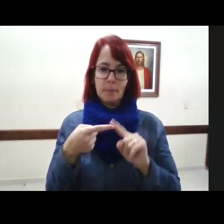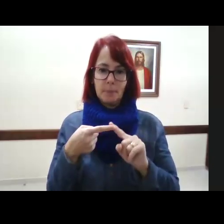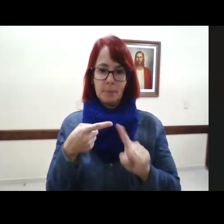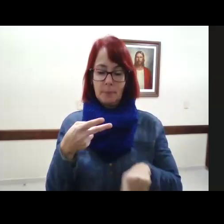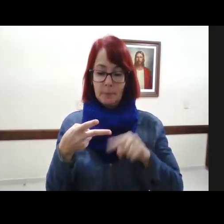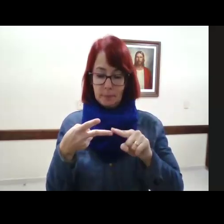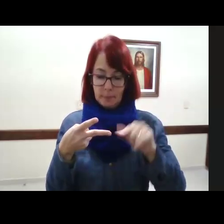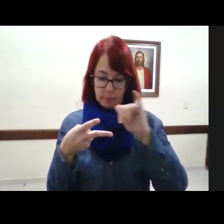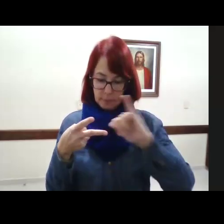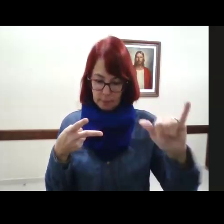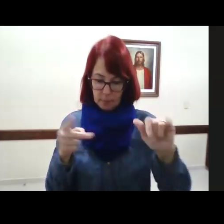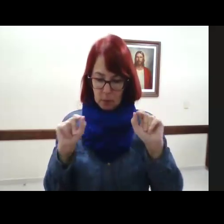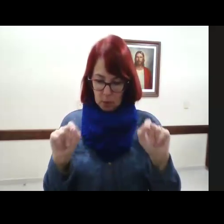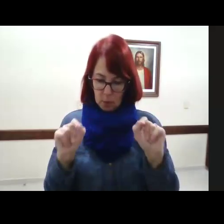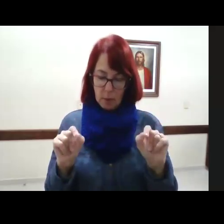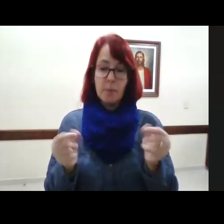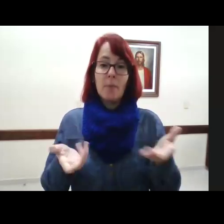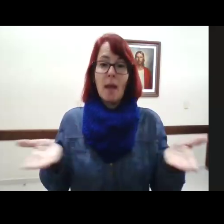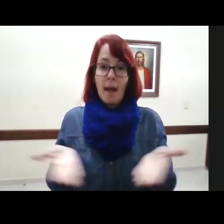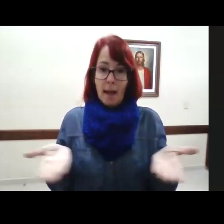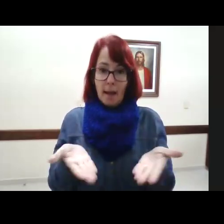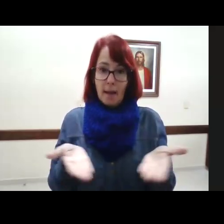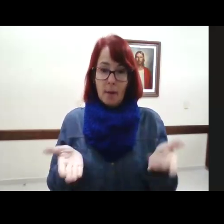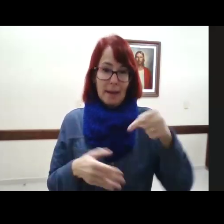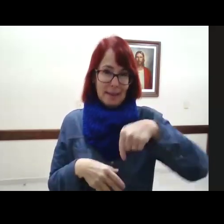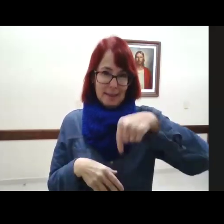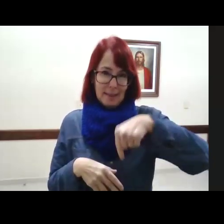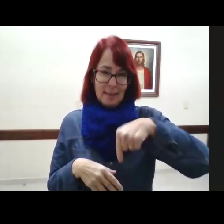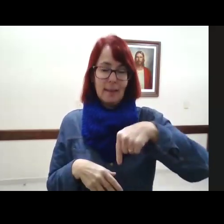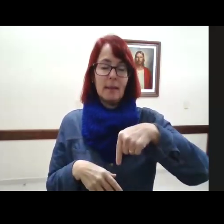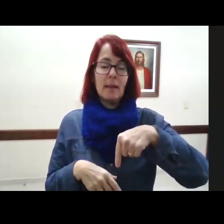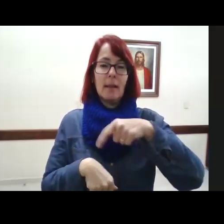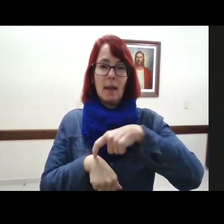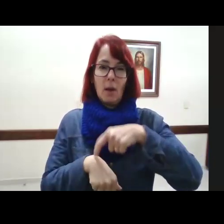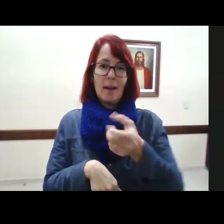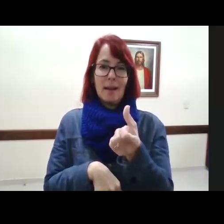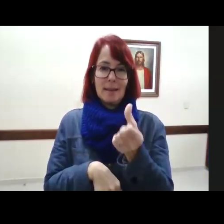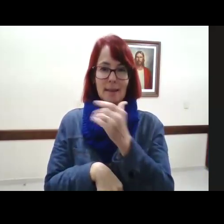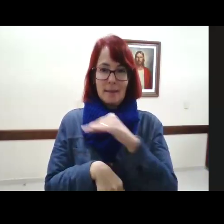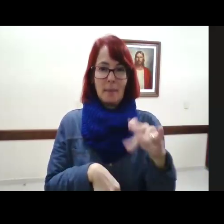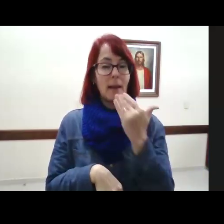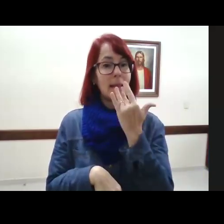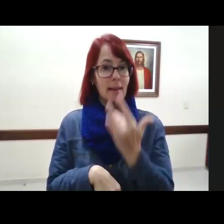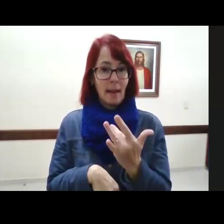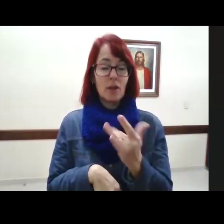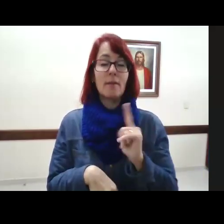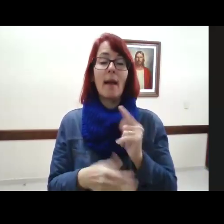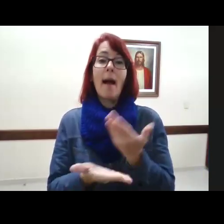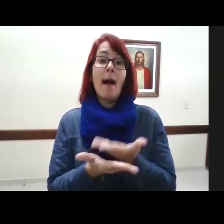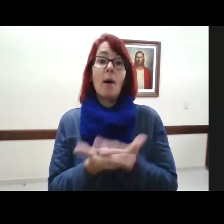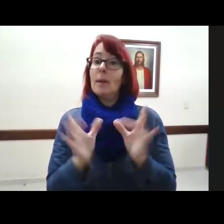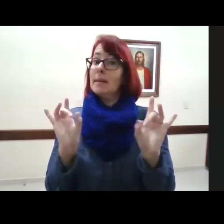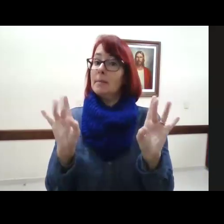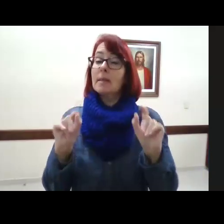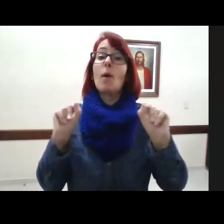Nós teremos hoje aqui na nossa capela, às 18h30, uma aula especial que faz parte